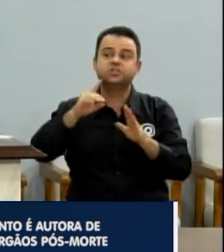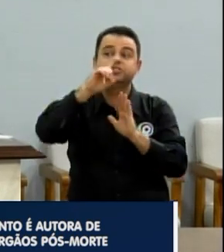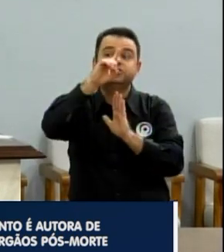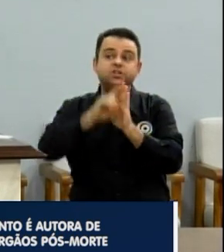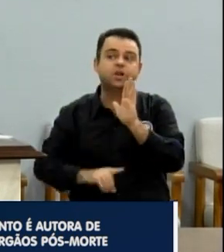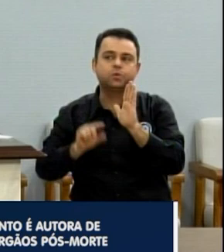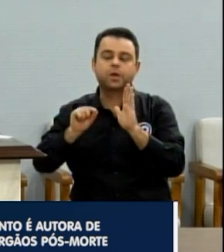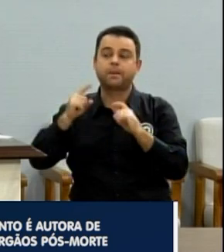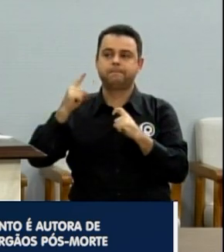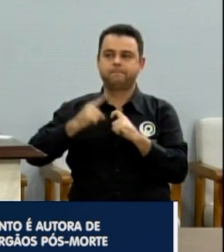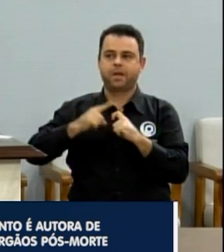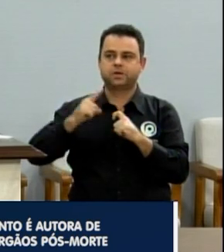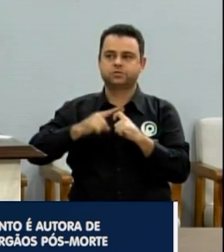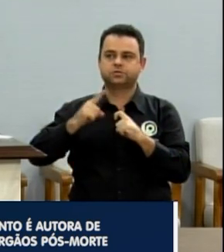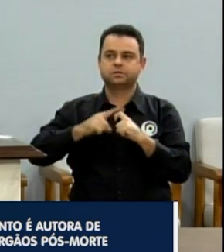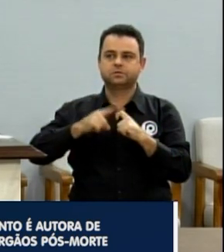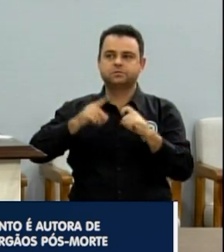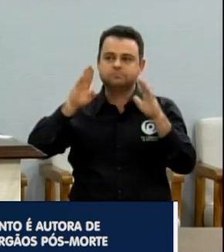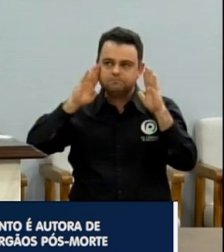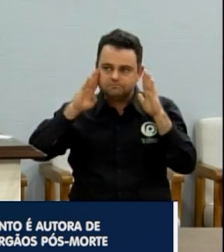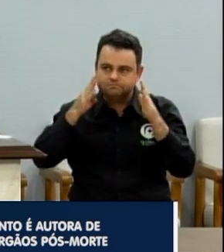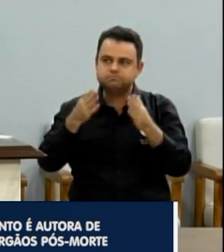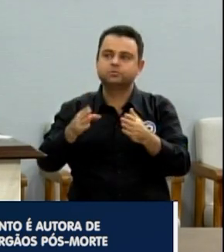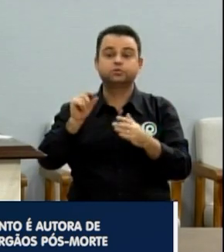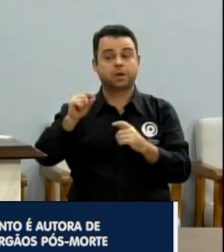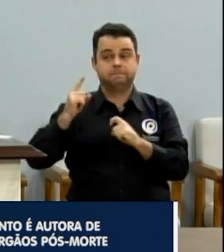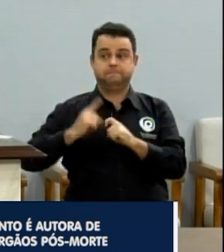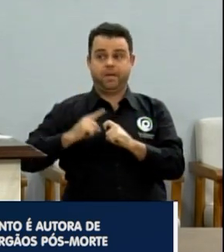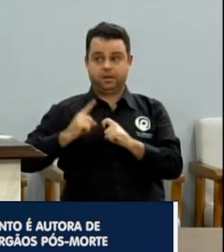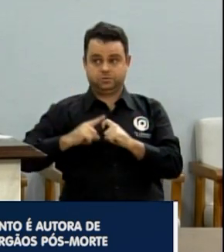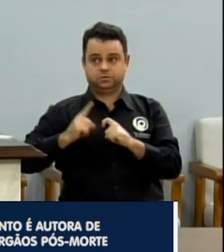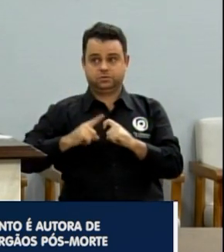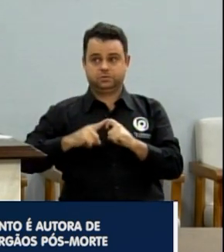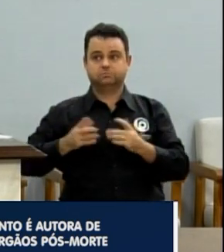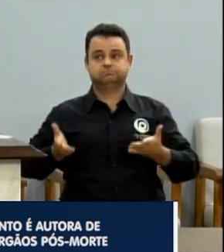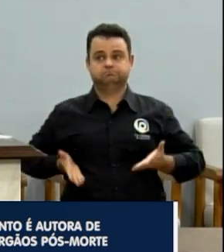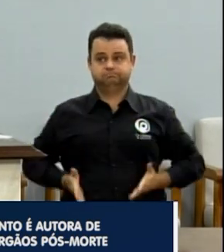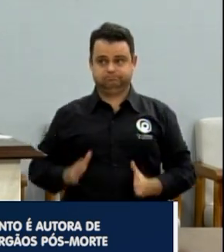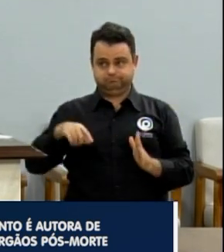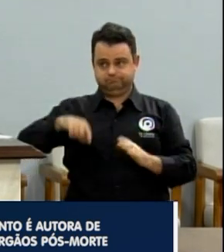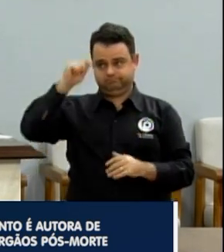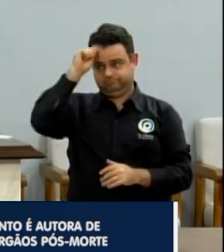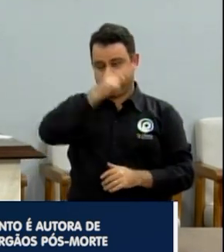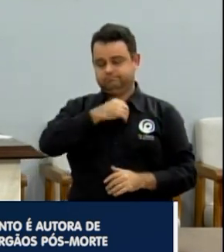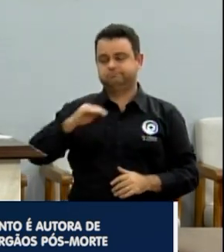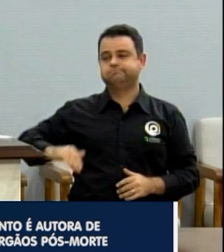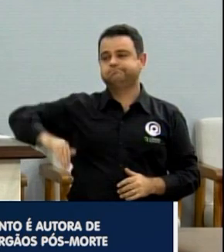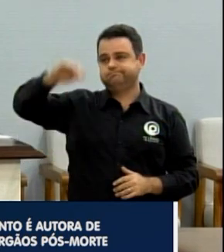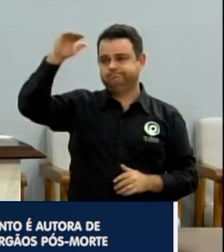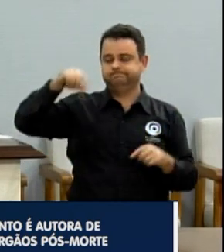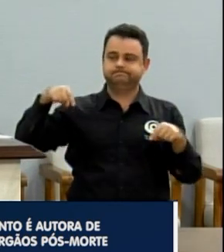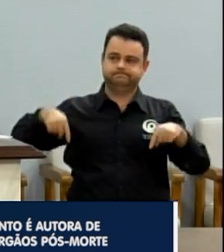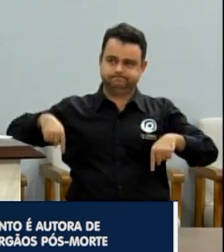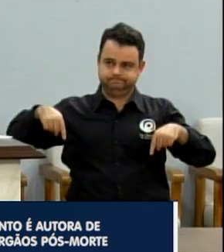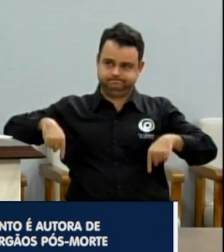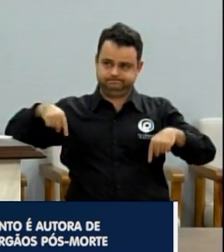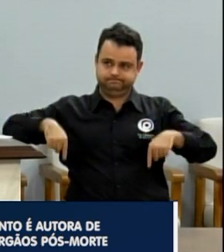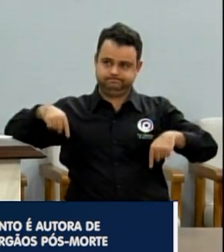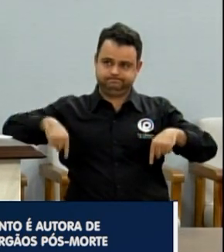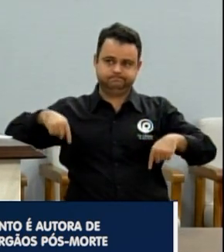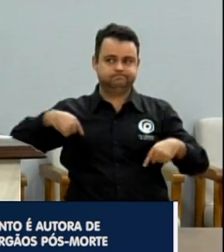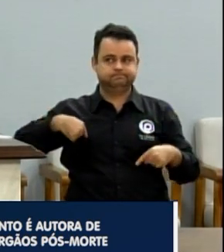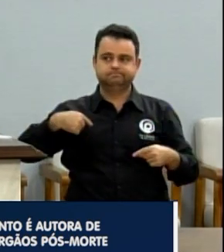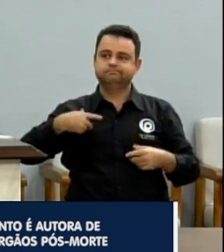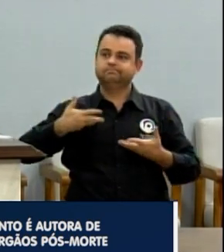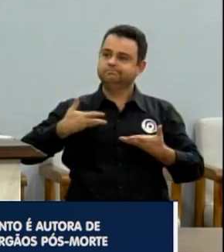na verdade, atuo exclusivamente na defesa médica. Sou nascida e criada aqui, na cidade de São José do Rio Preto, então é uma grande